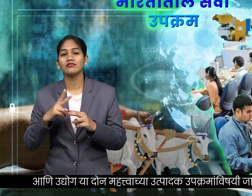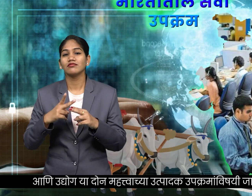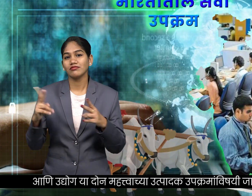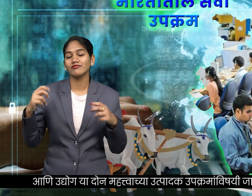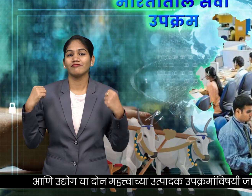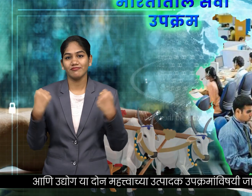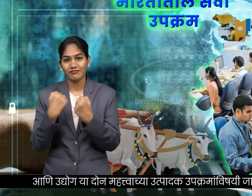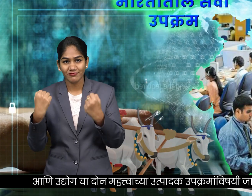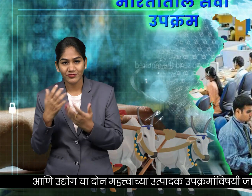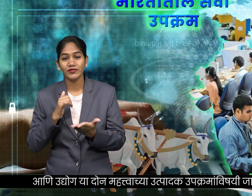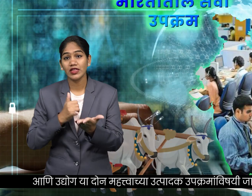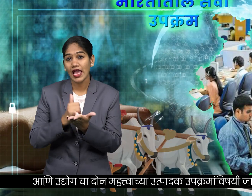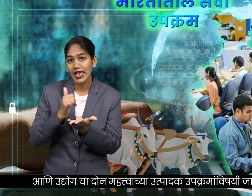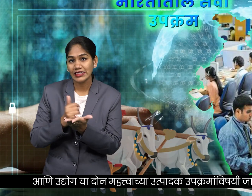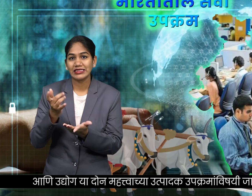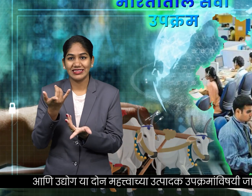घेतले आहे.